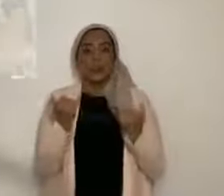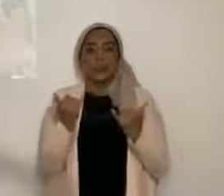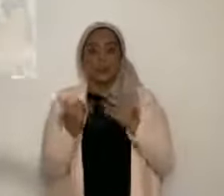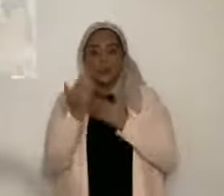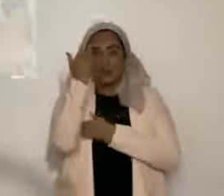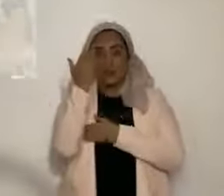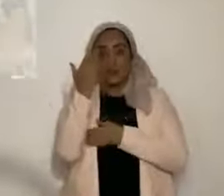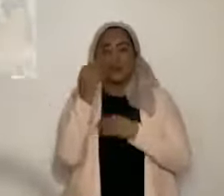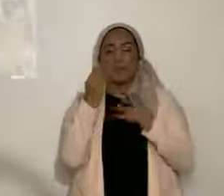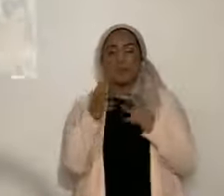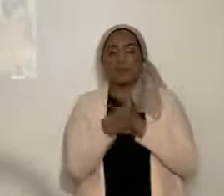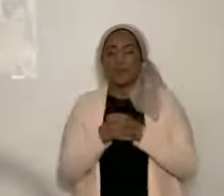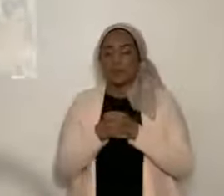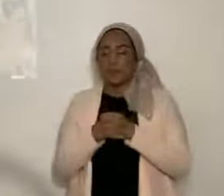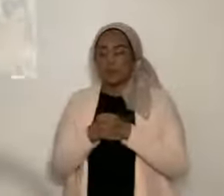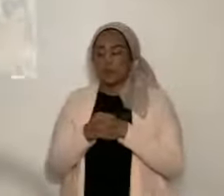madrugada